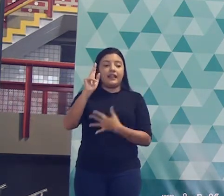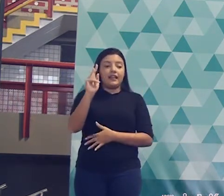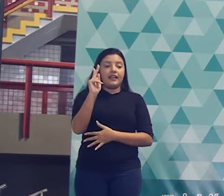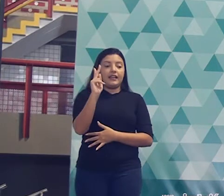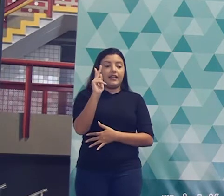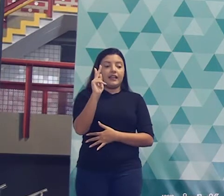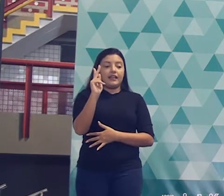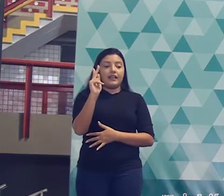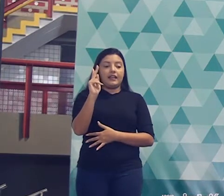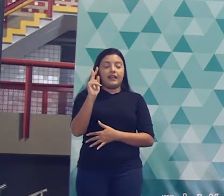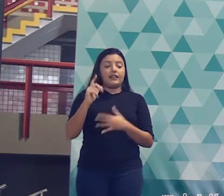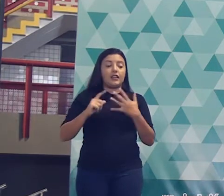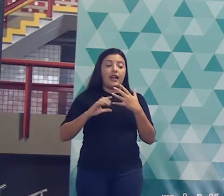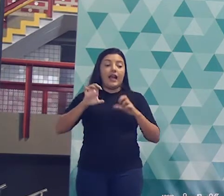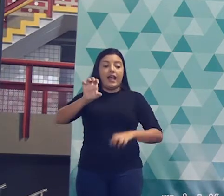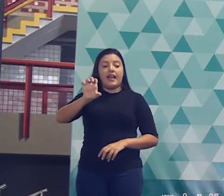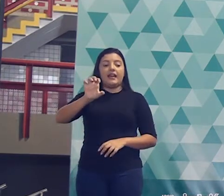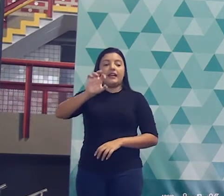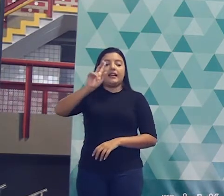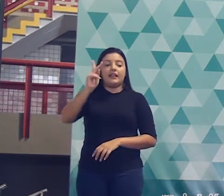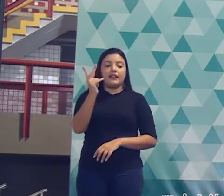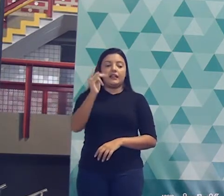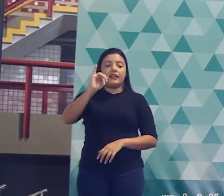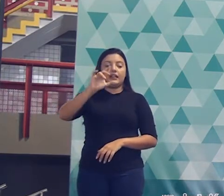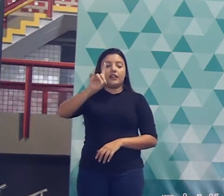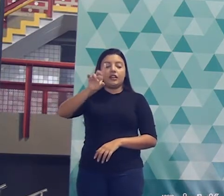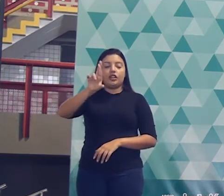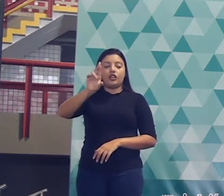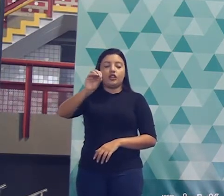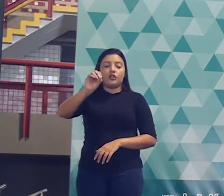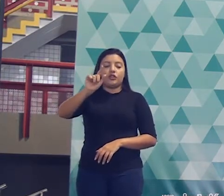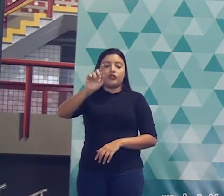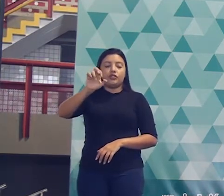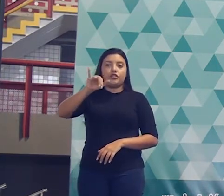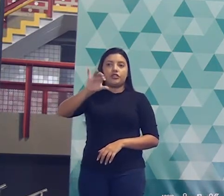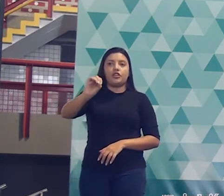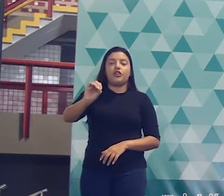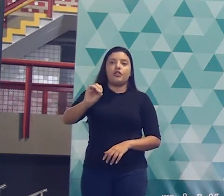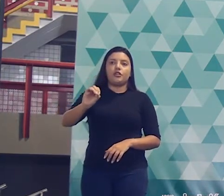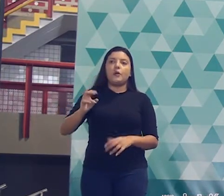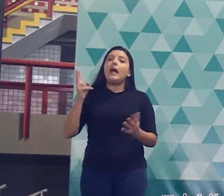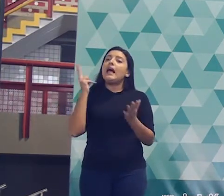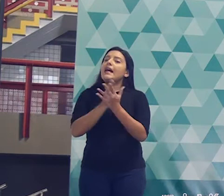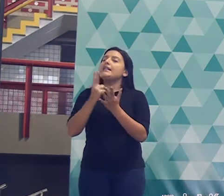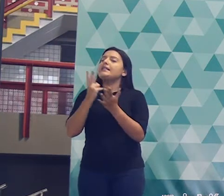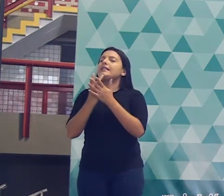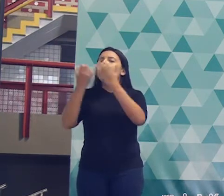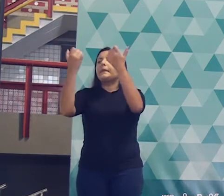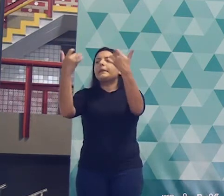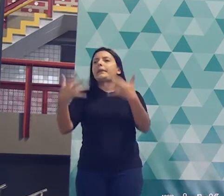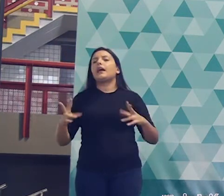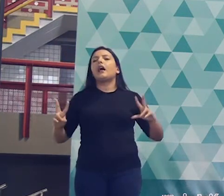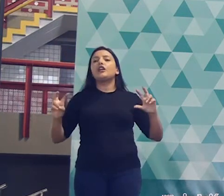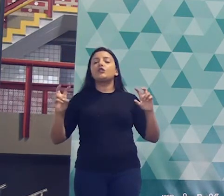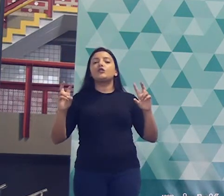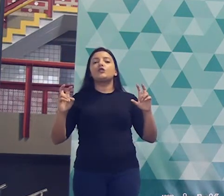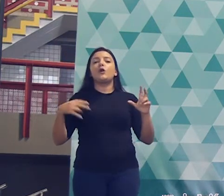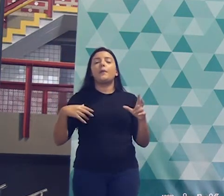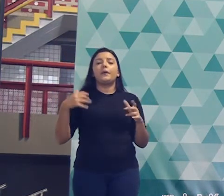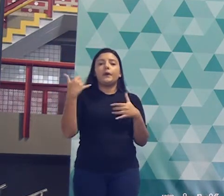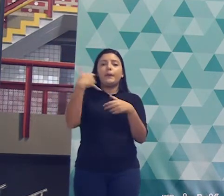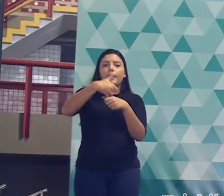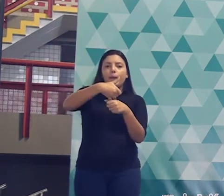dar para vocês é a seguinte. Toda vida que você pedir, toda vida que você falar de algum combustível, o combustível mais